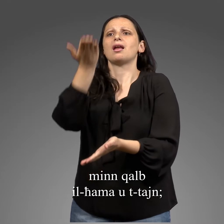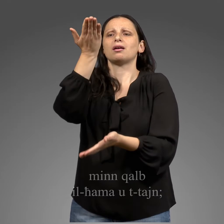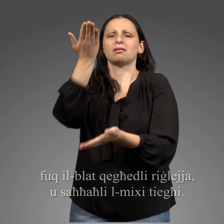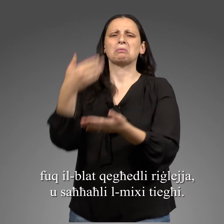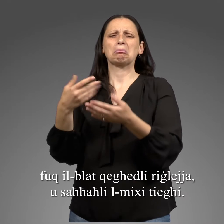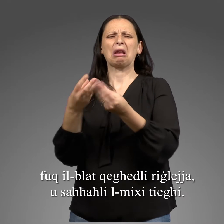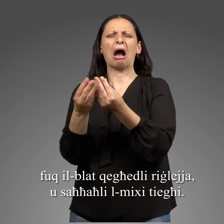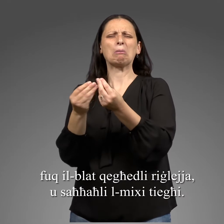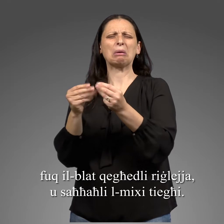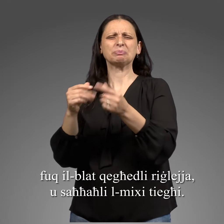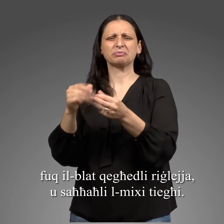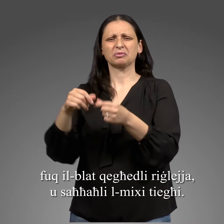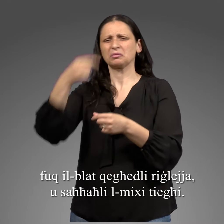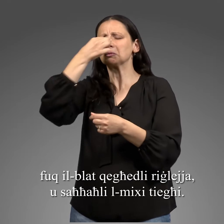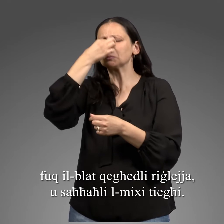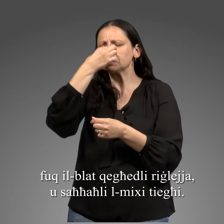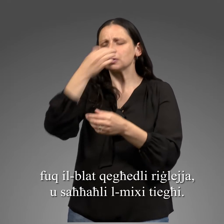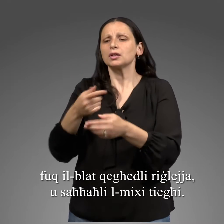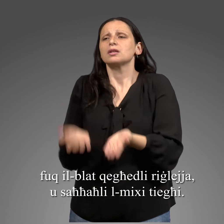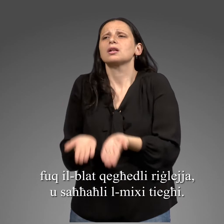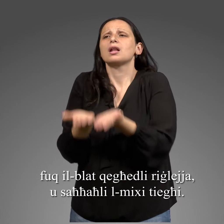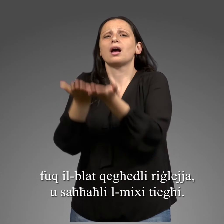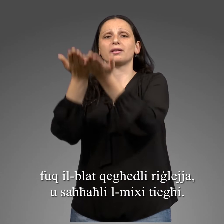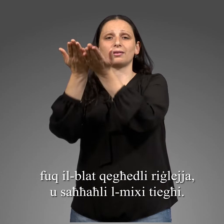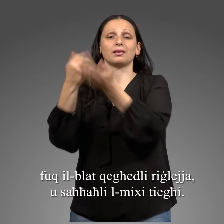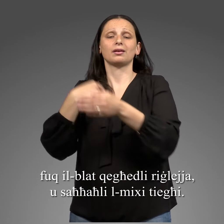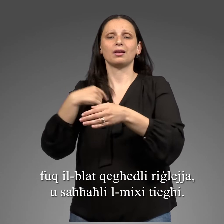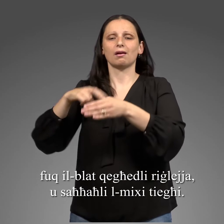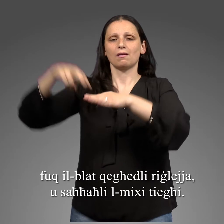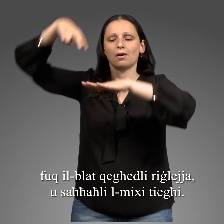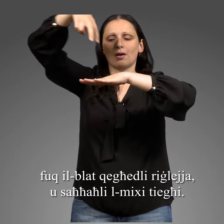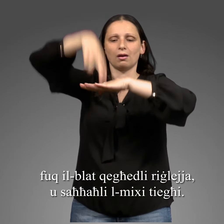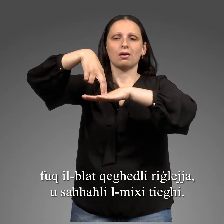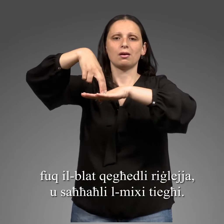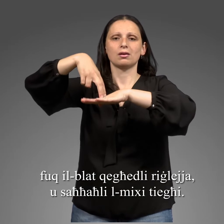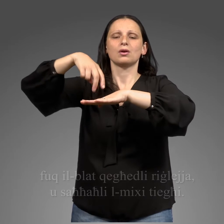fuq l-blat qeħd li rġlejja u-saxax l-l-mixi tiħi